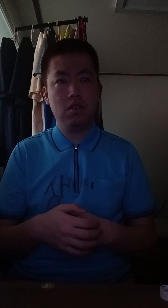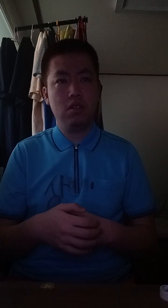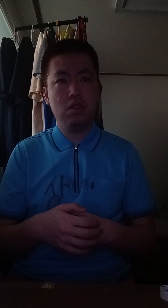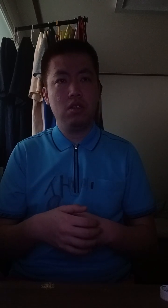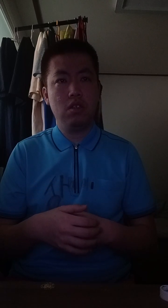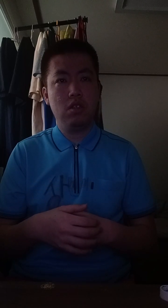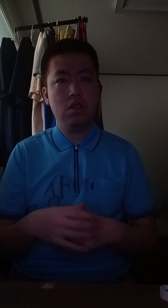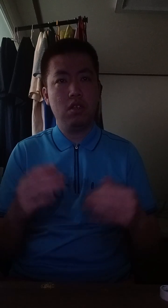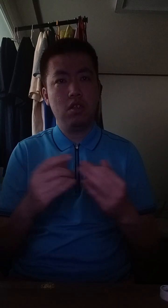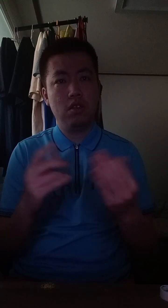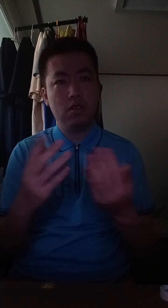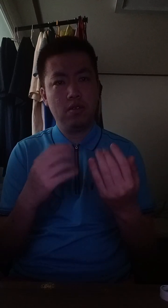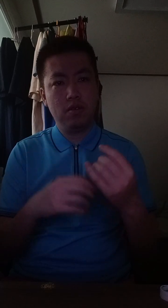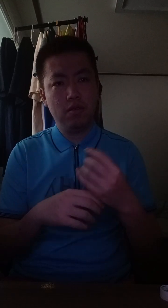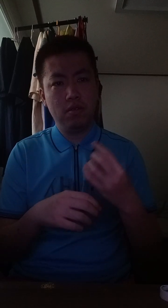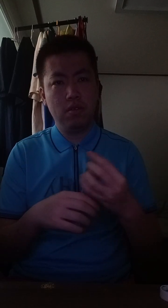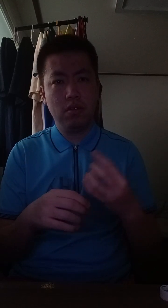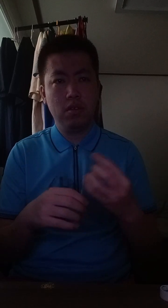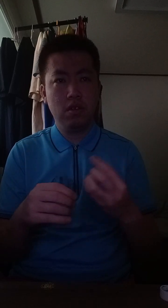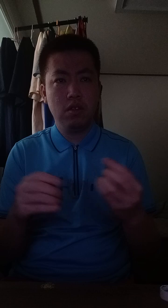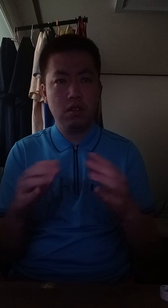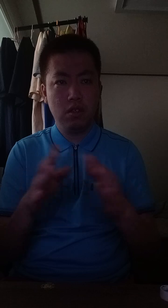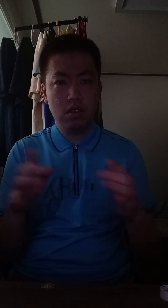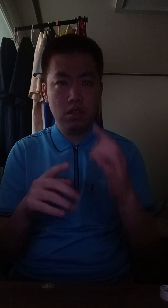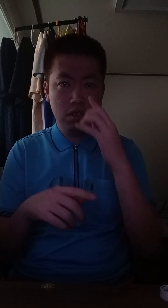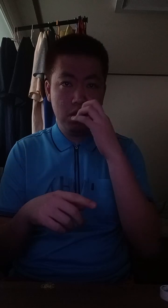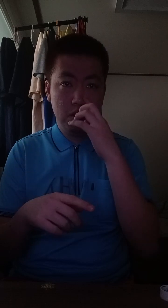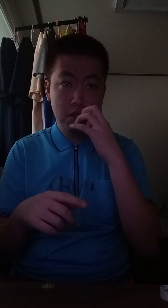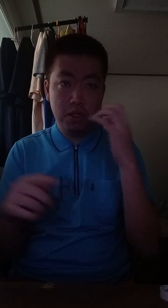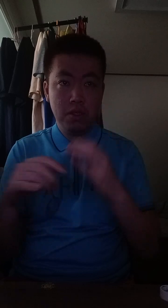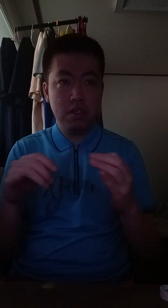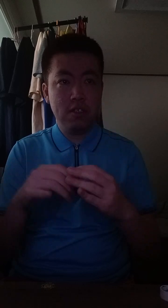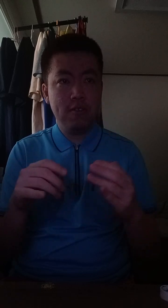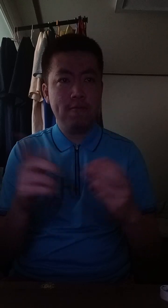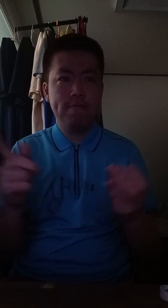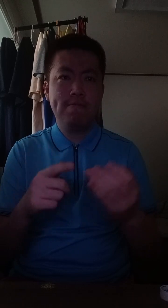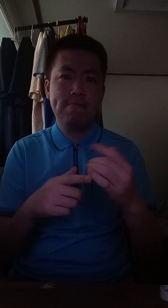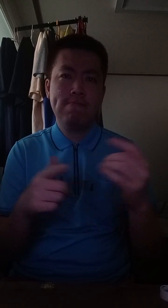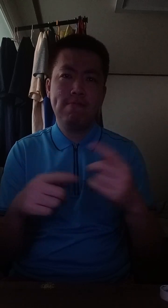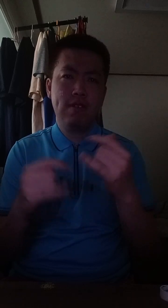간격이 10cm가 넘을 경우 안전발판을 설치해야 하지만 사고 구간은 이를 지키지 않았습니다.